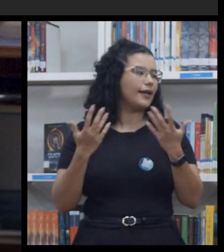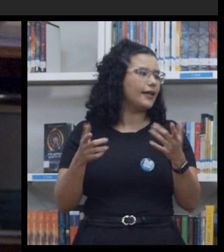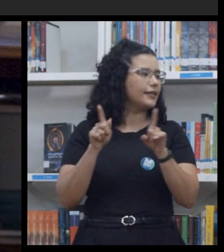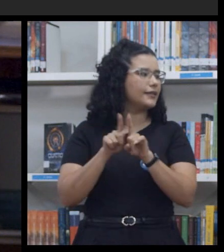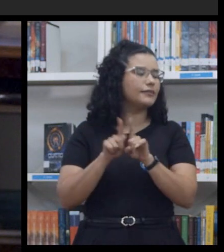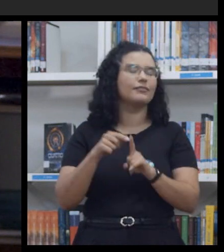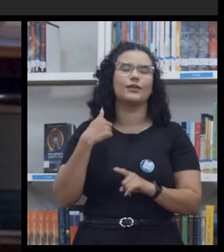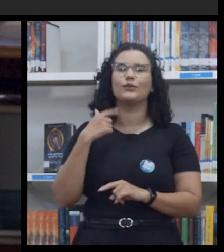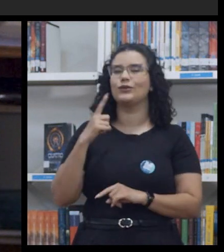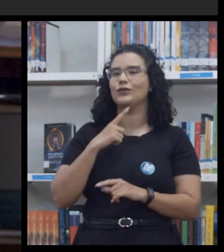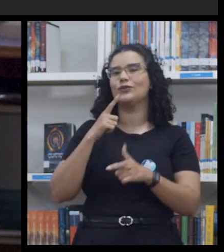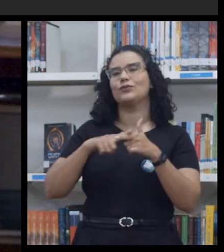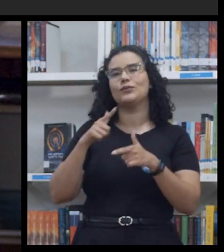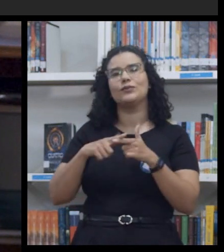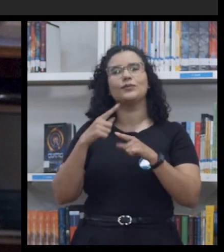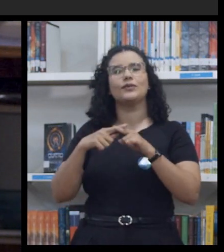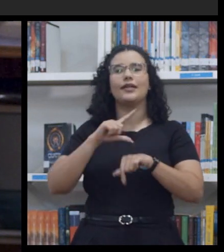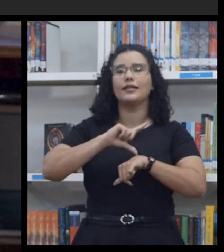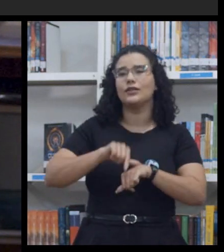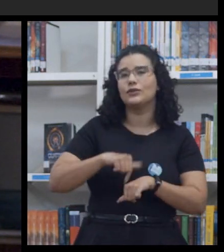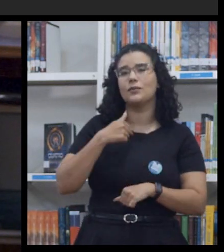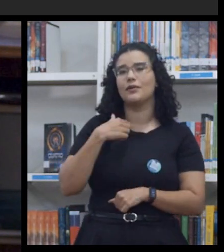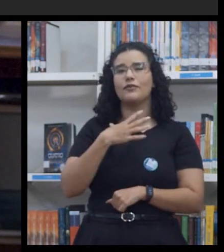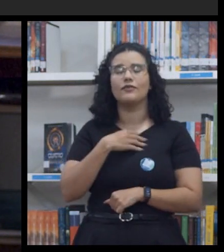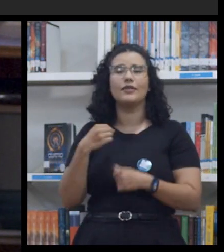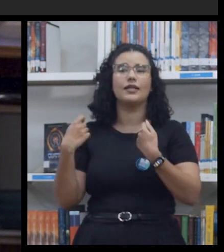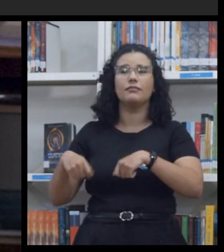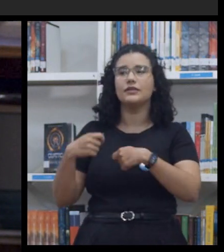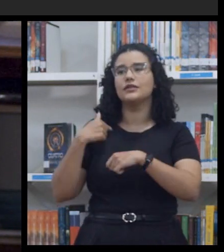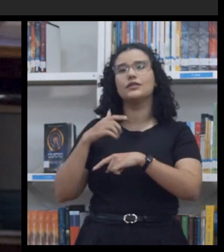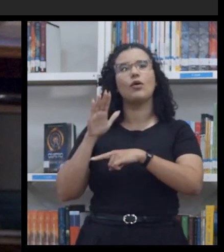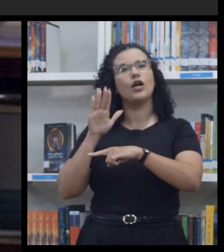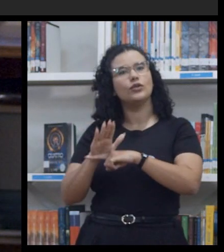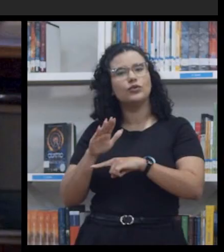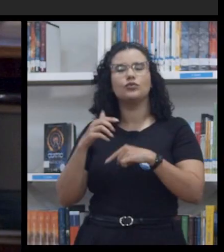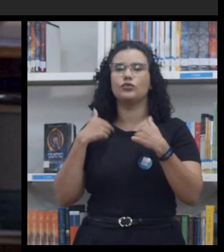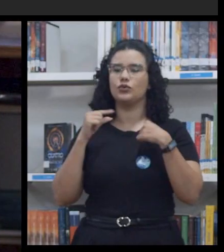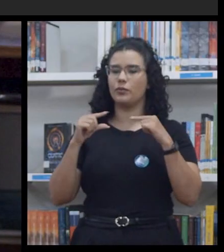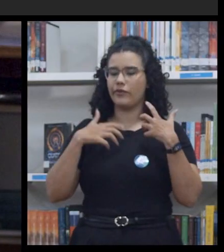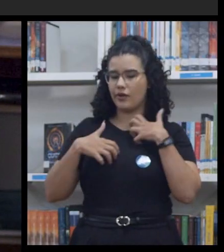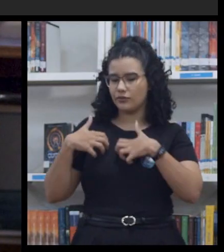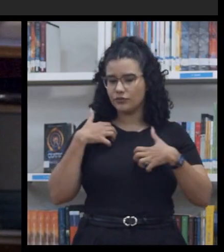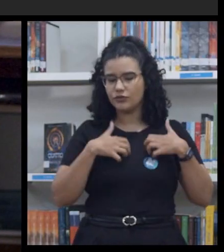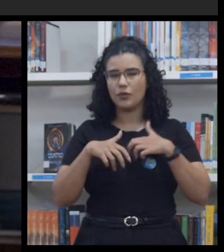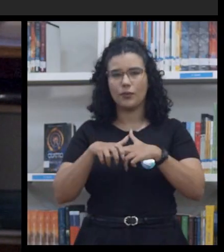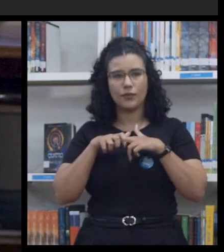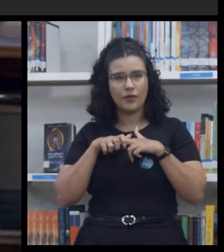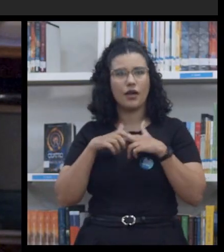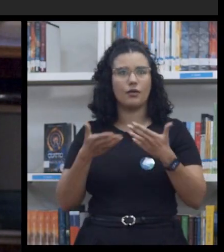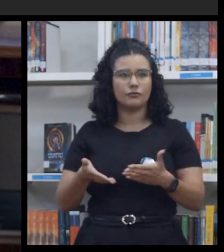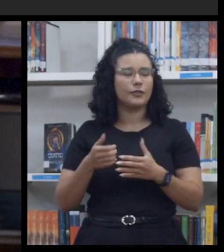problema porque fui atrasada, porque a minha filha estava precisando de uma ajuda. Eu fiquei angustiada por causa